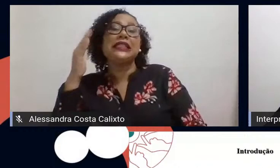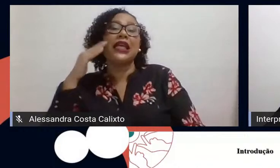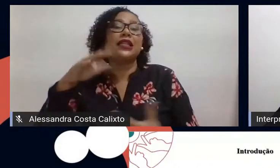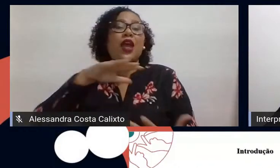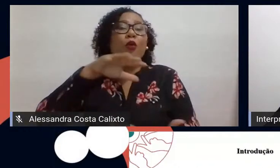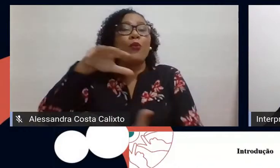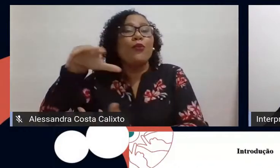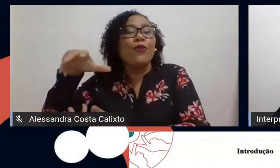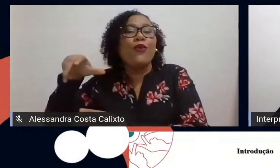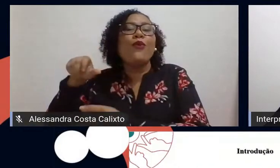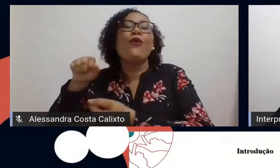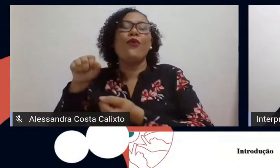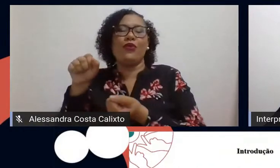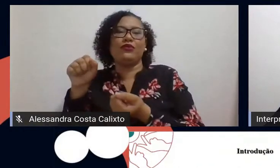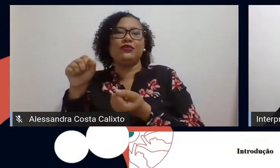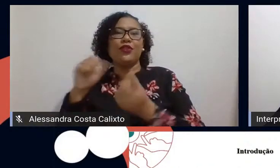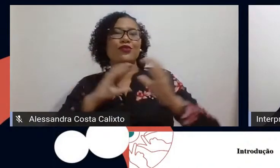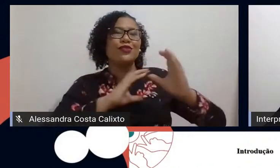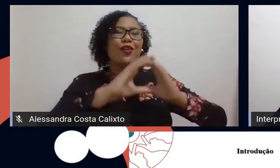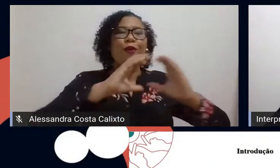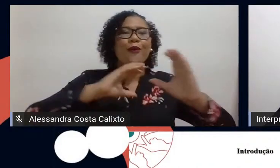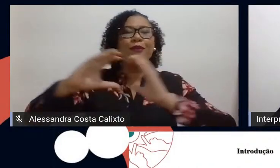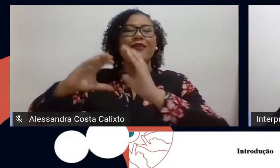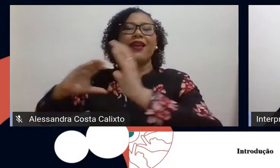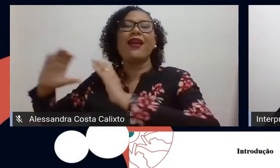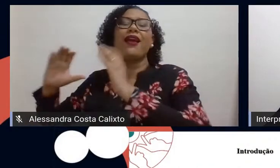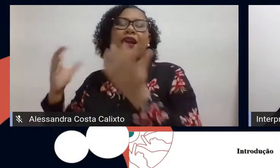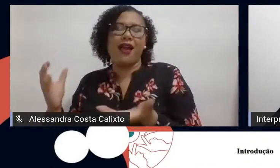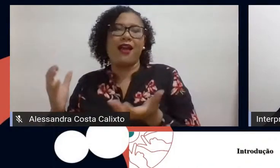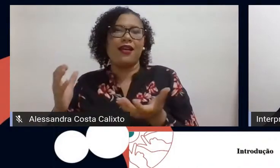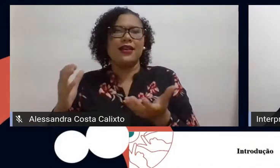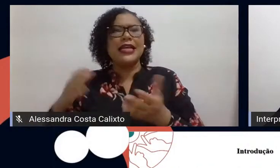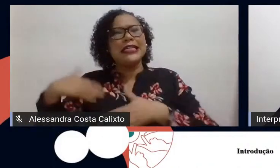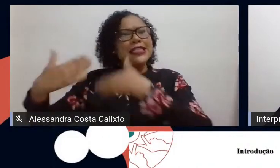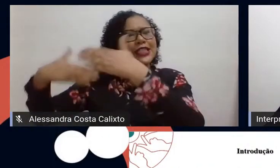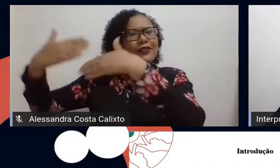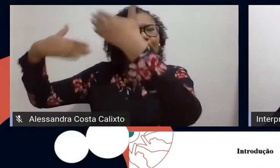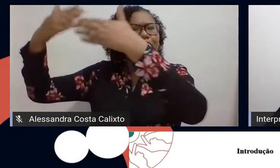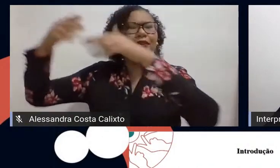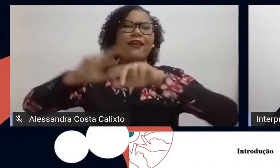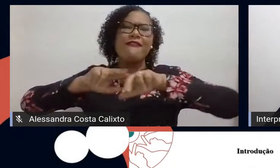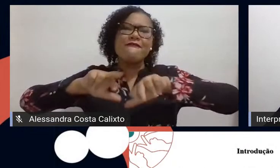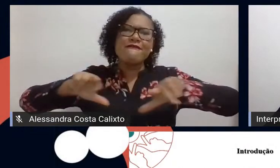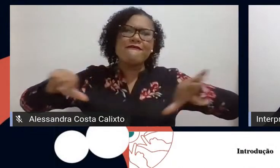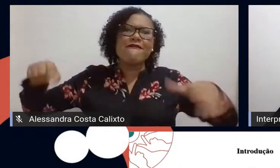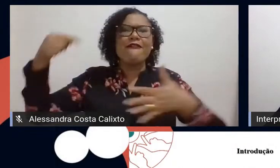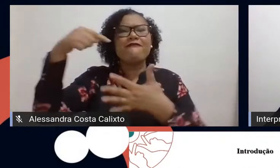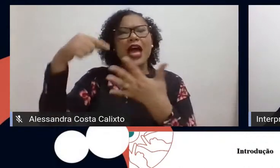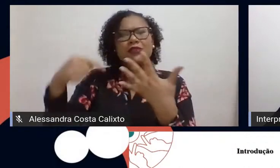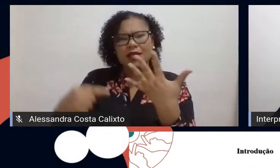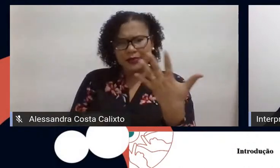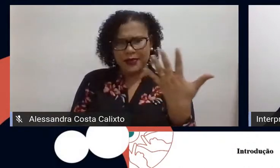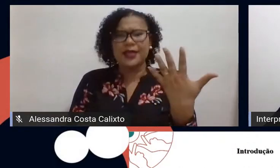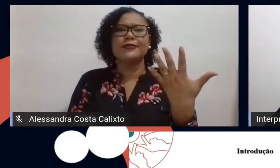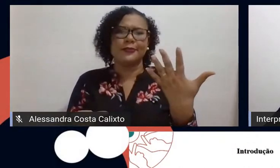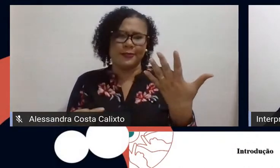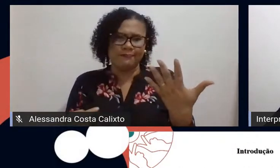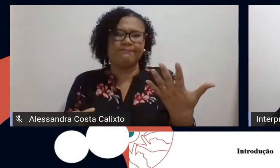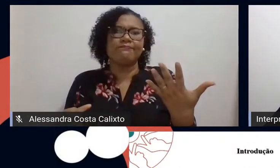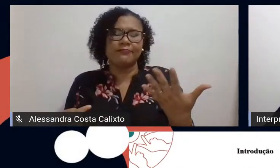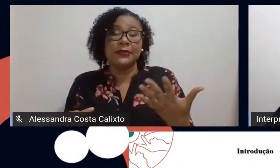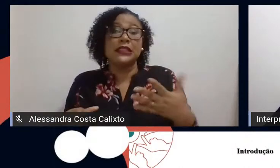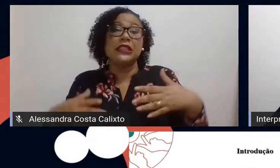expressarem através da sua língua de sinal, da sua língua de sinais e assim se comunicar com o